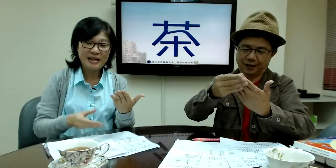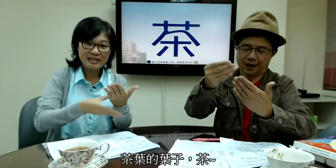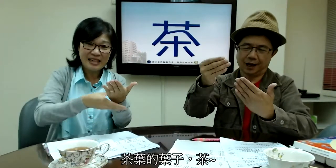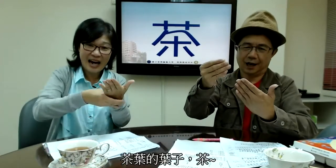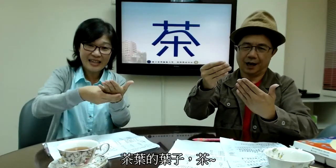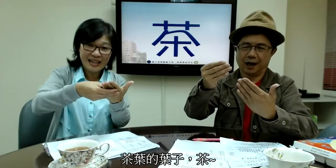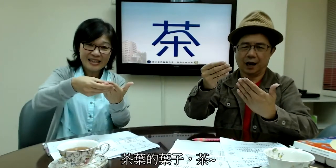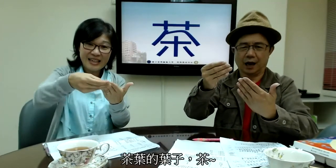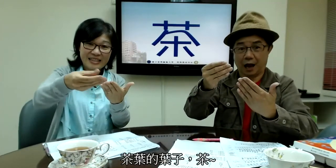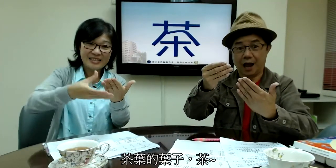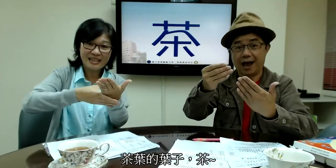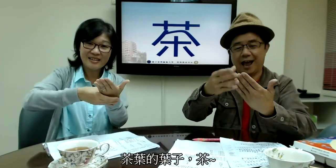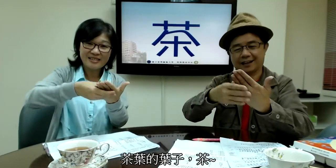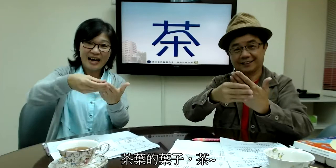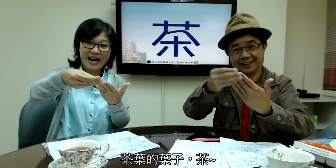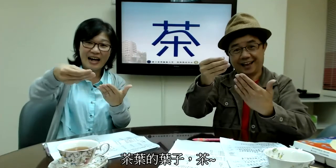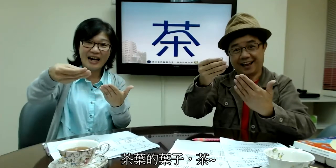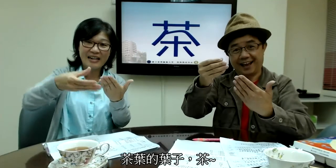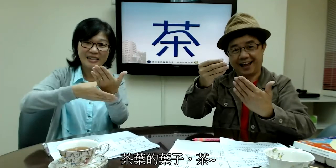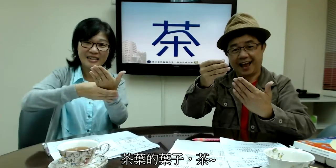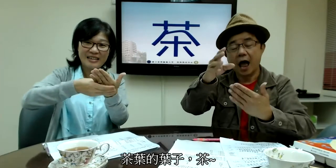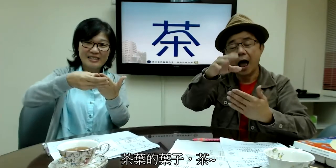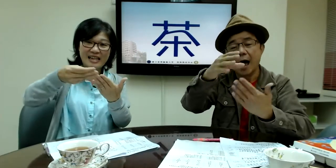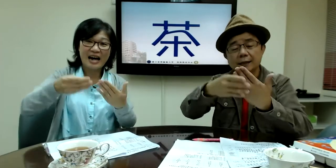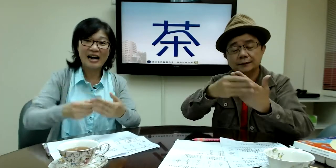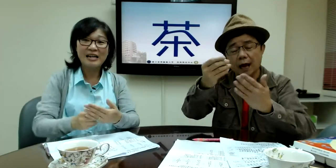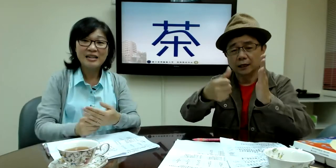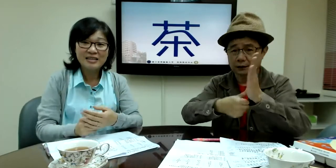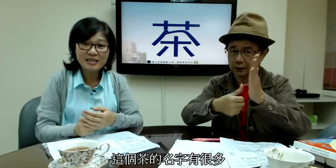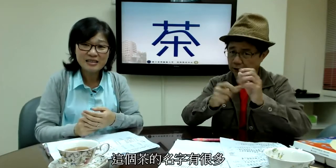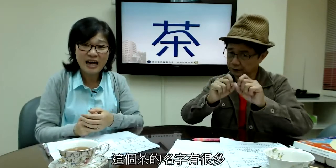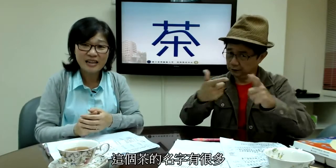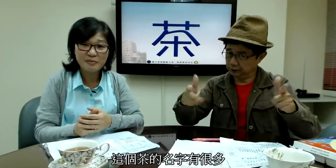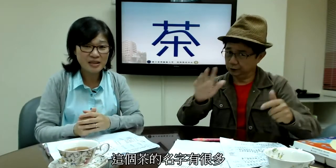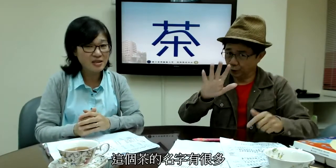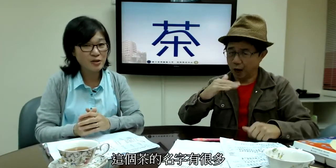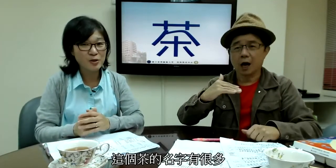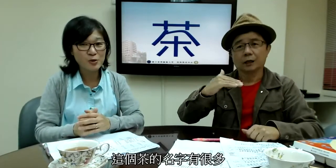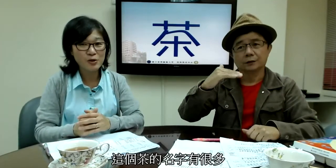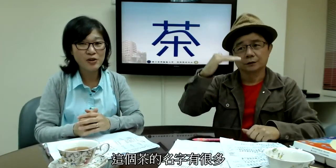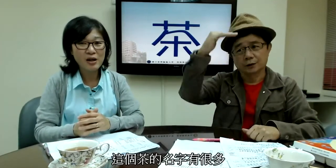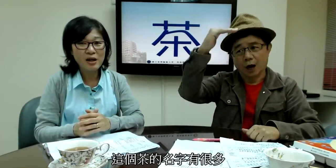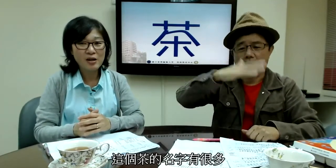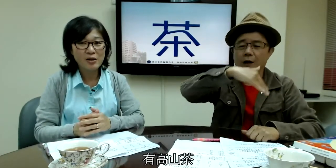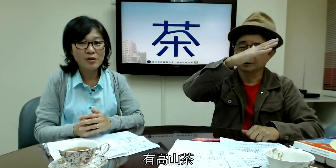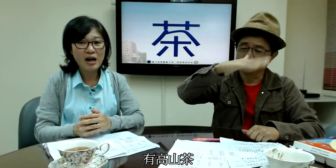茶叶的叶子哦，茶，茶，这个茶的名字有很多，有